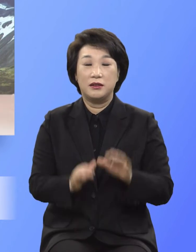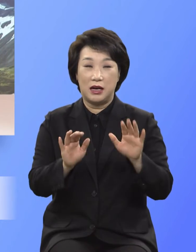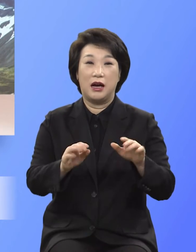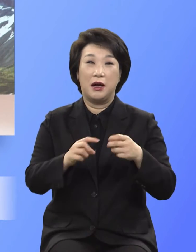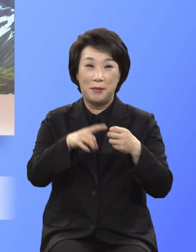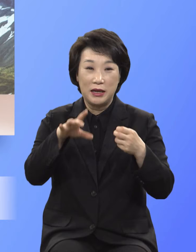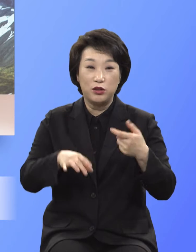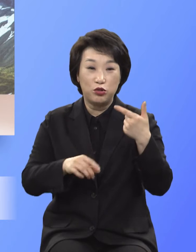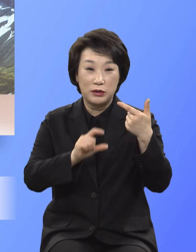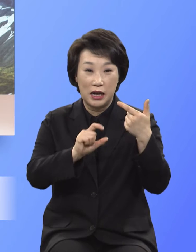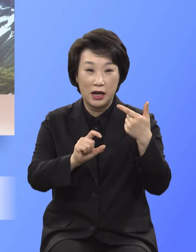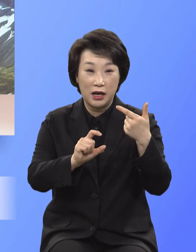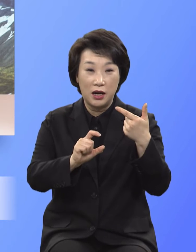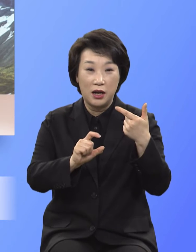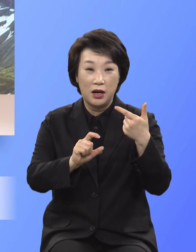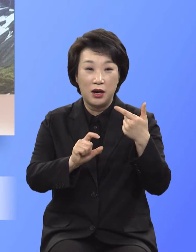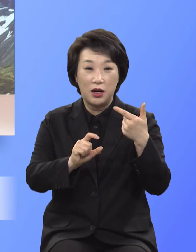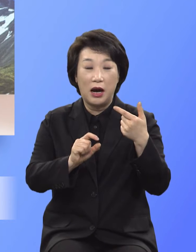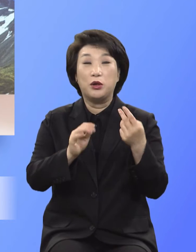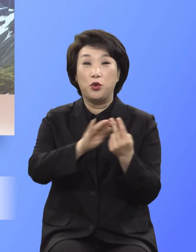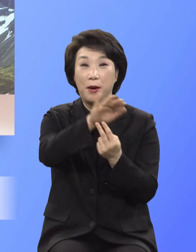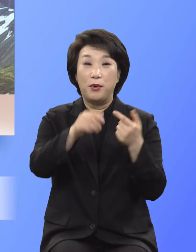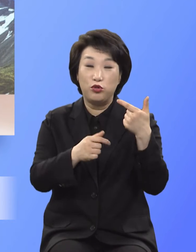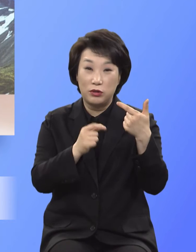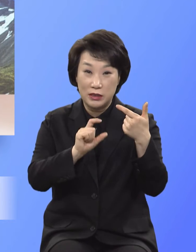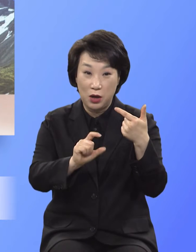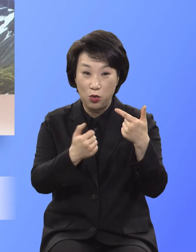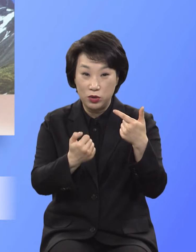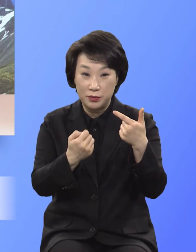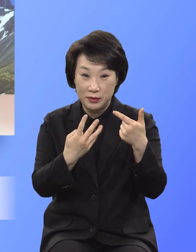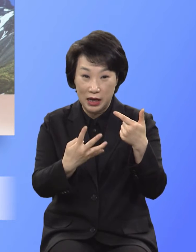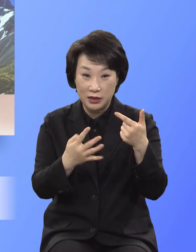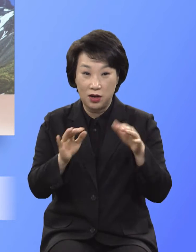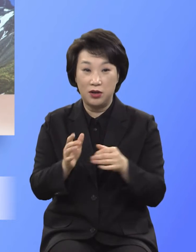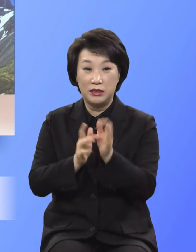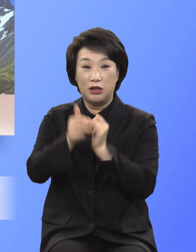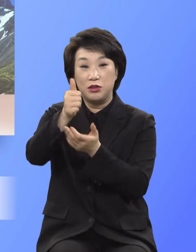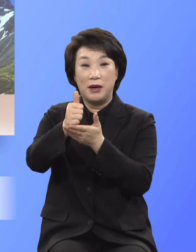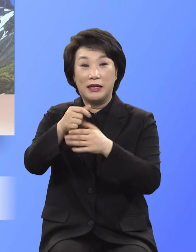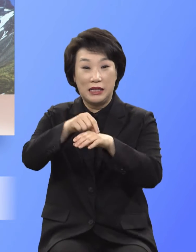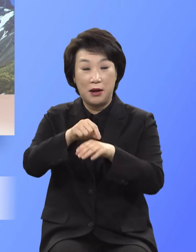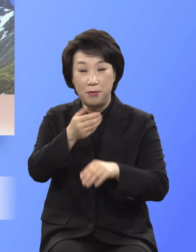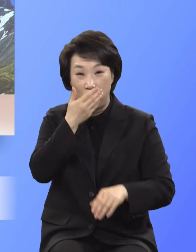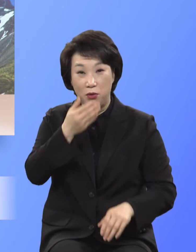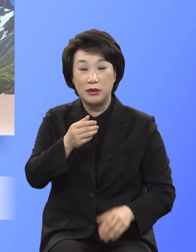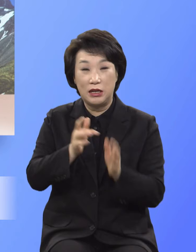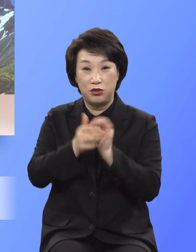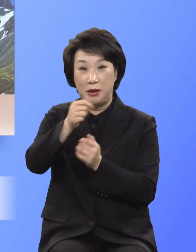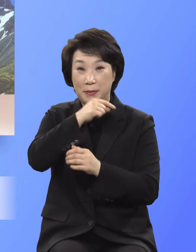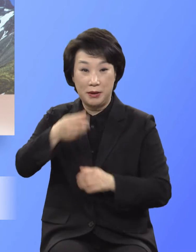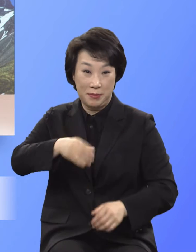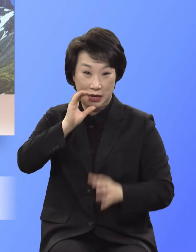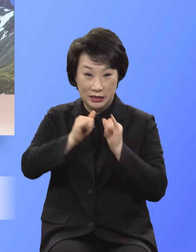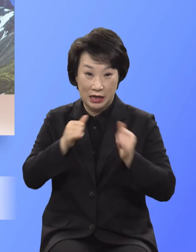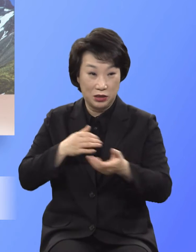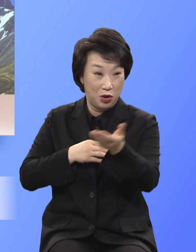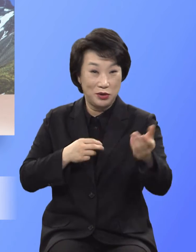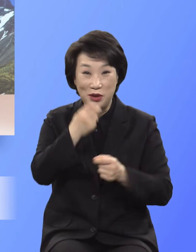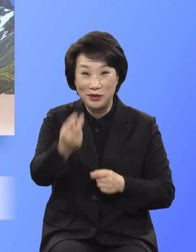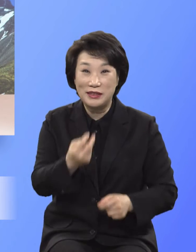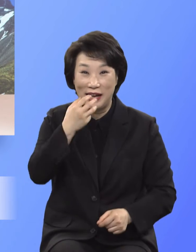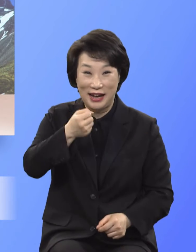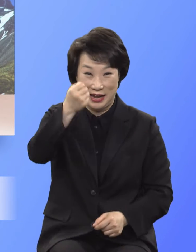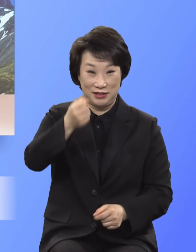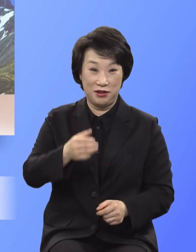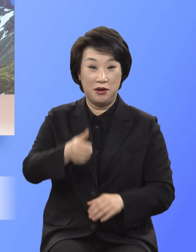54절에 내 살을 먹고 내 피를 마시는 자는 영생을 가졌고 마지막 날에